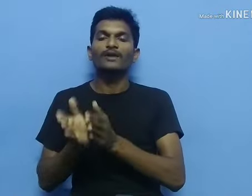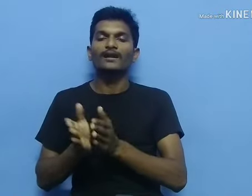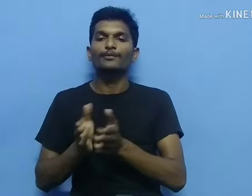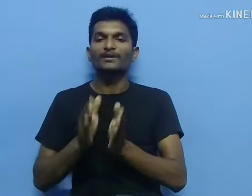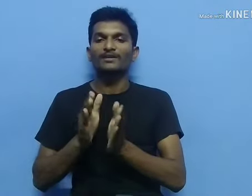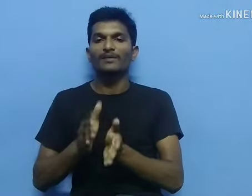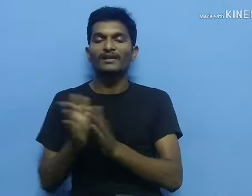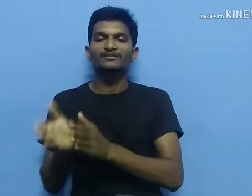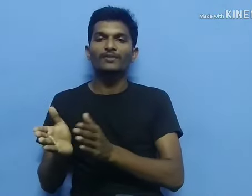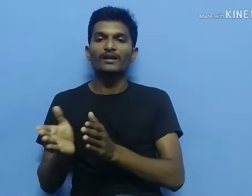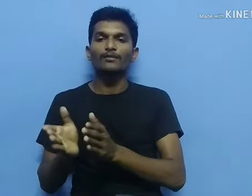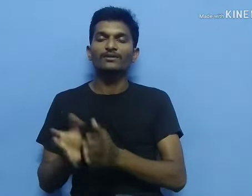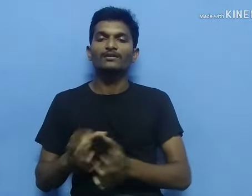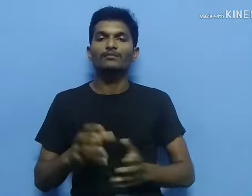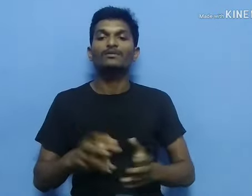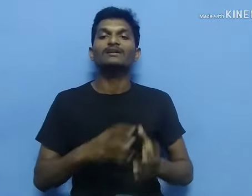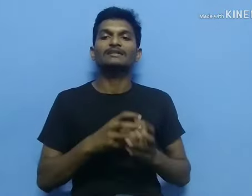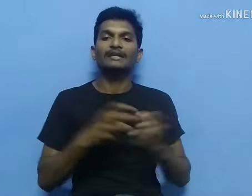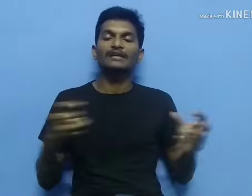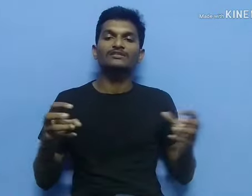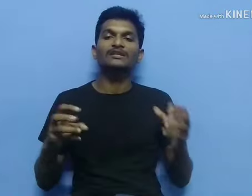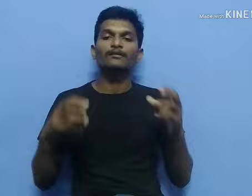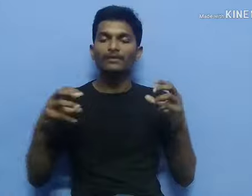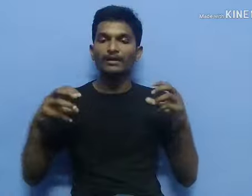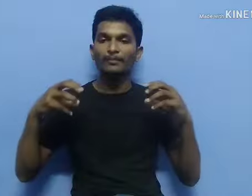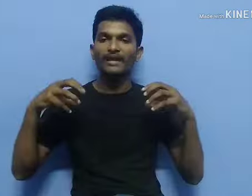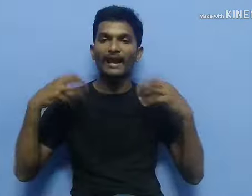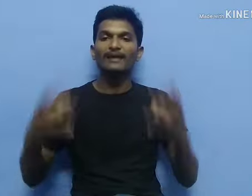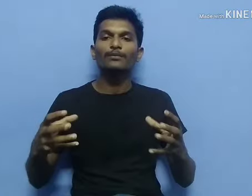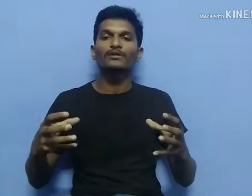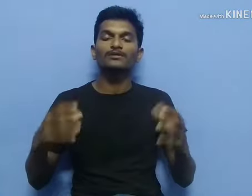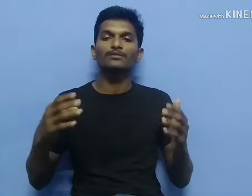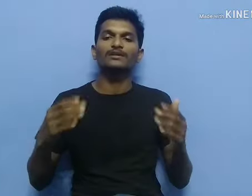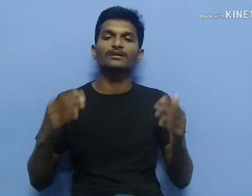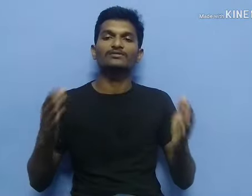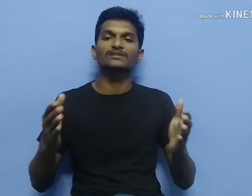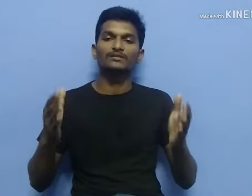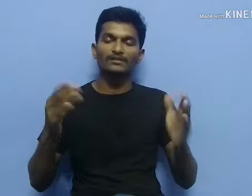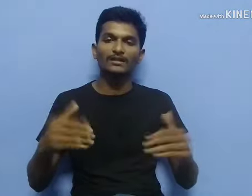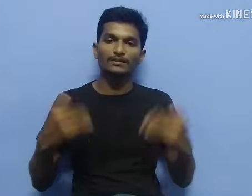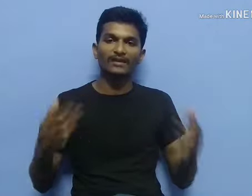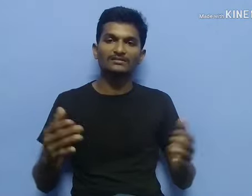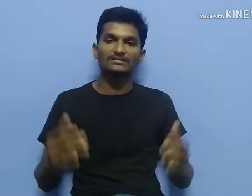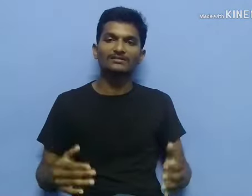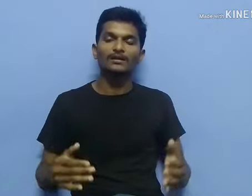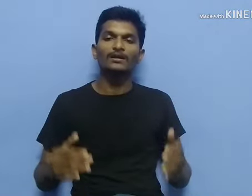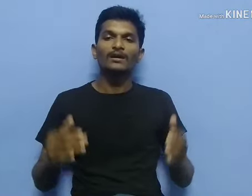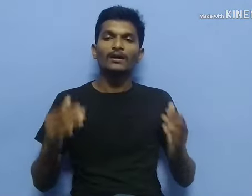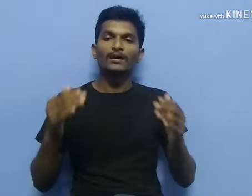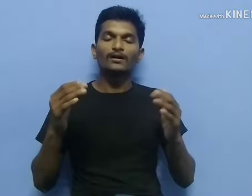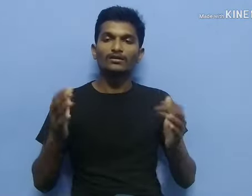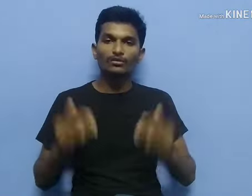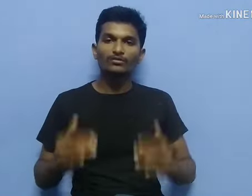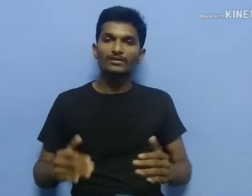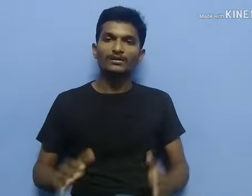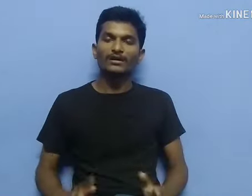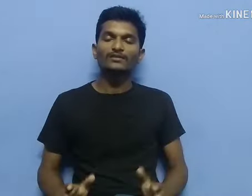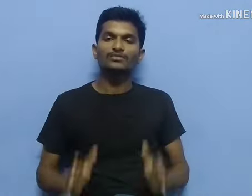ஹேண்டில் பண்றது, மேரேஜ் எப்படி ஹேண்டில் பண்றது, அந்த மாதிரி நிறைய விஷயங்களுக்கு எப்படி ஹேண்டில் பண்றது அப்படிங்கிற விஷயத்த வந்து அந்த மேக்சின்ஸ்ல கொடுத்துக்கிட்டு இருக்காங்க. ஸோ